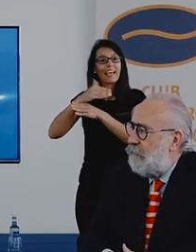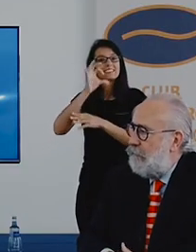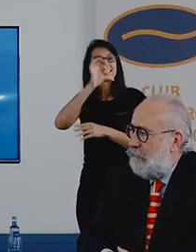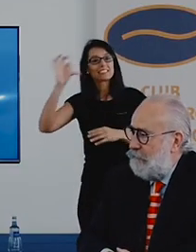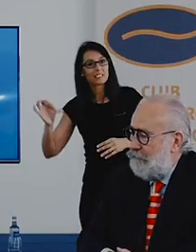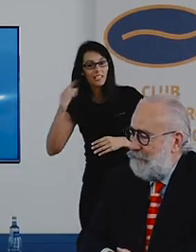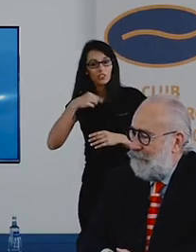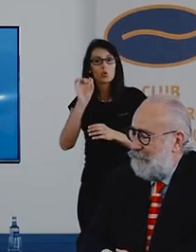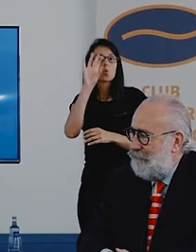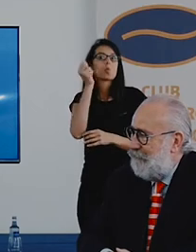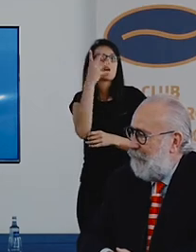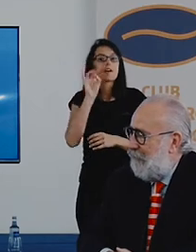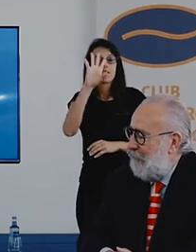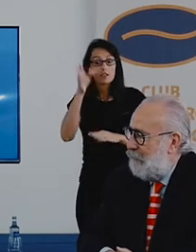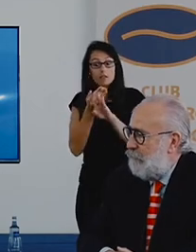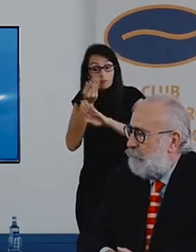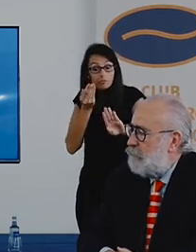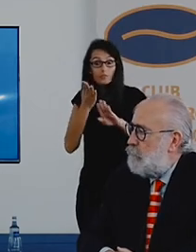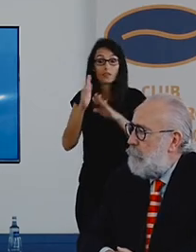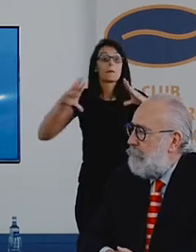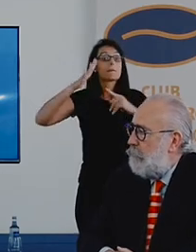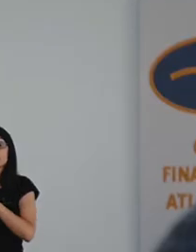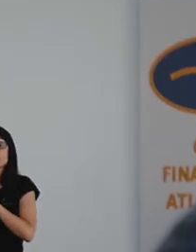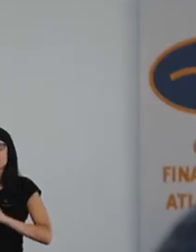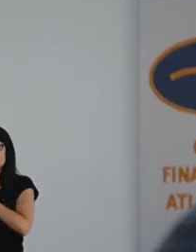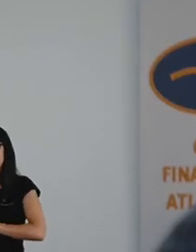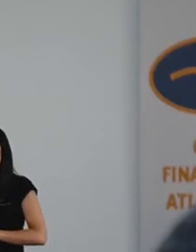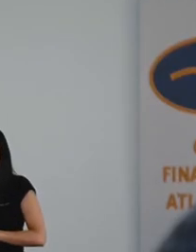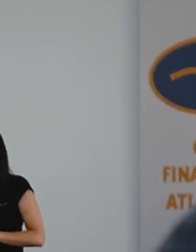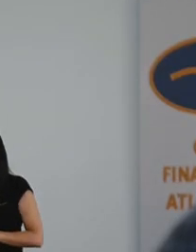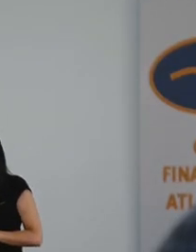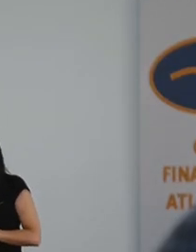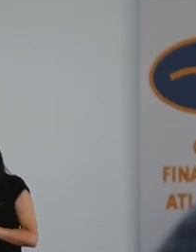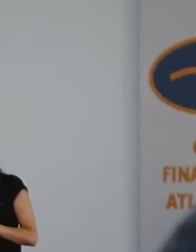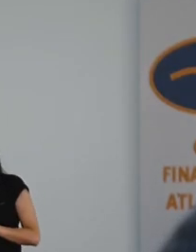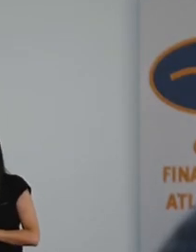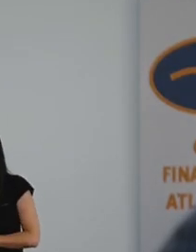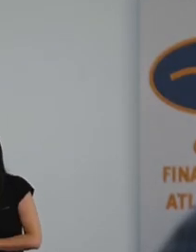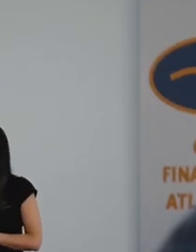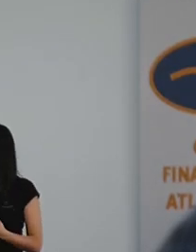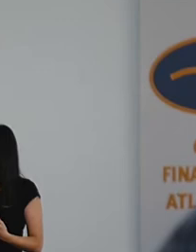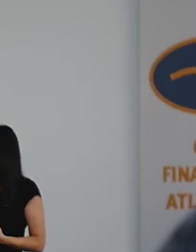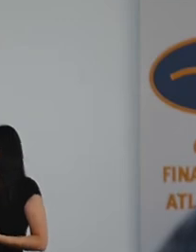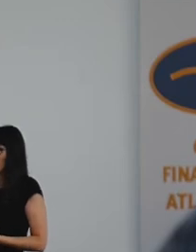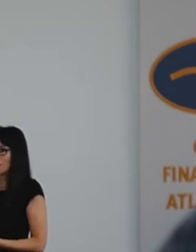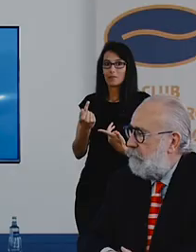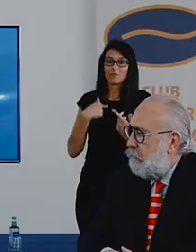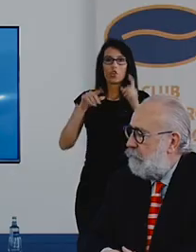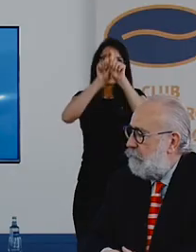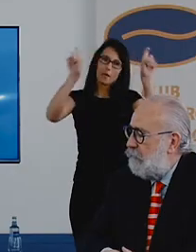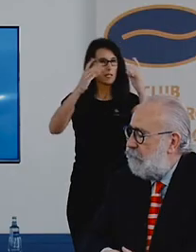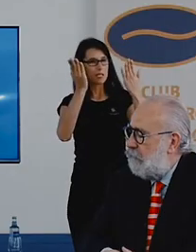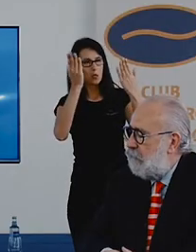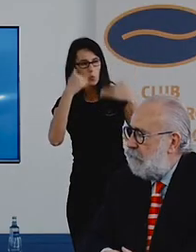14 nací. Así que ahí enfrente del Parque Santa Margarita, y venir a casa y venir, bueno, yo no soy exactamente empresario,